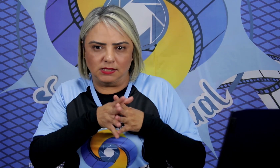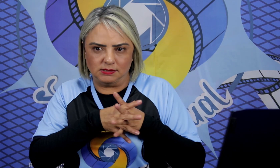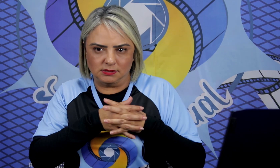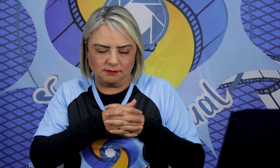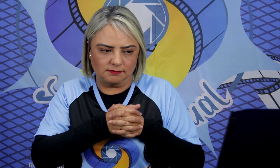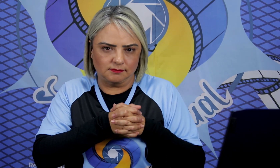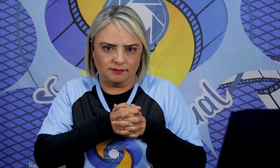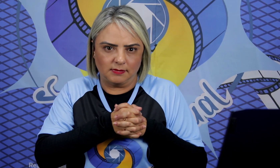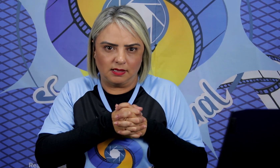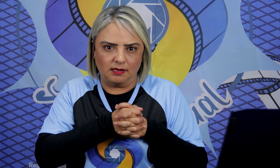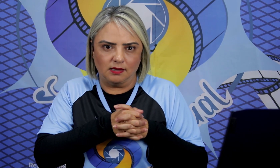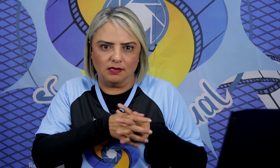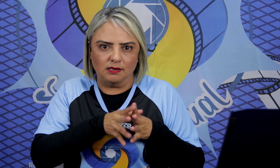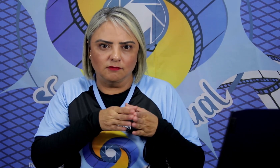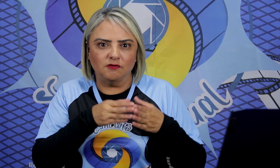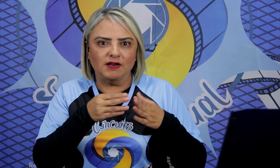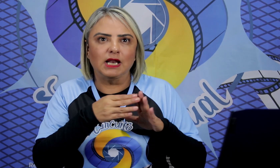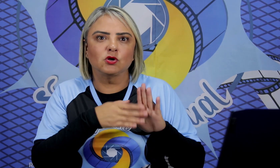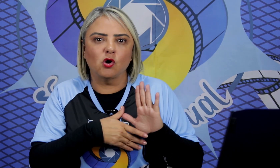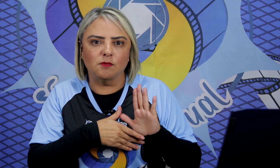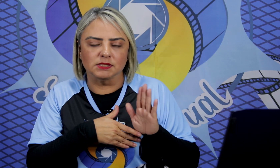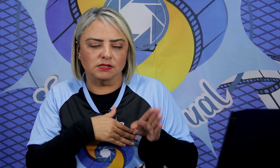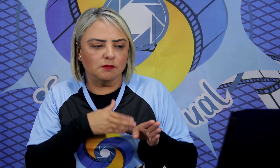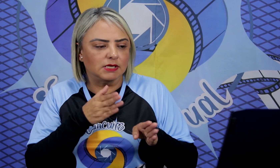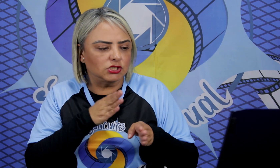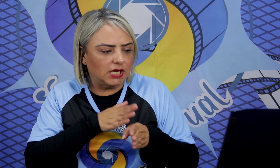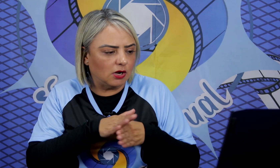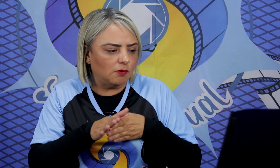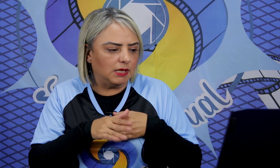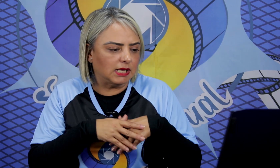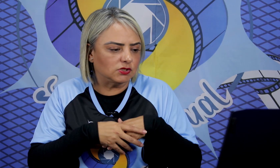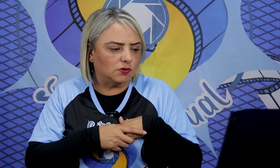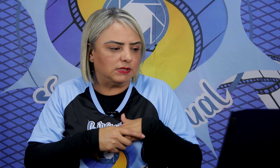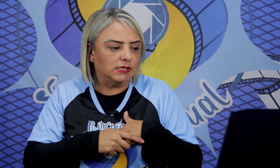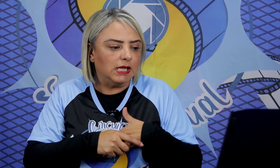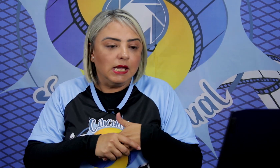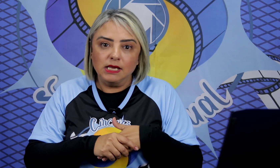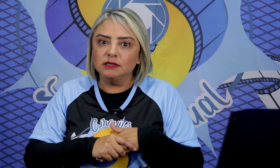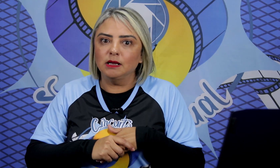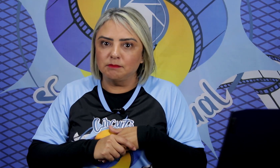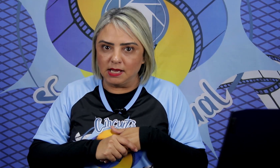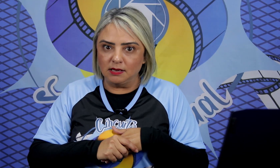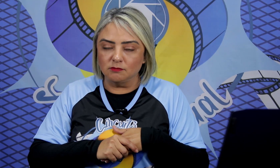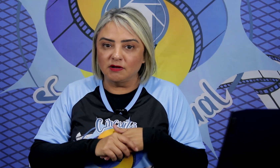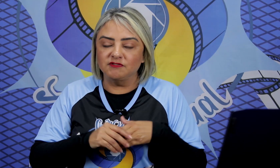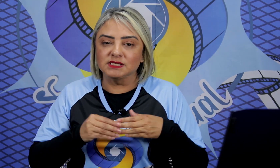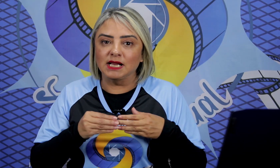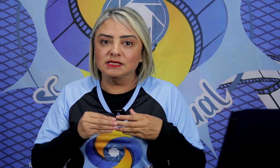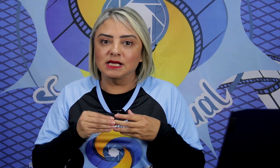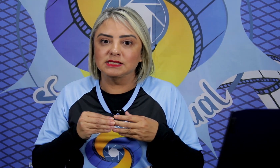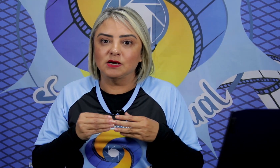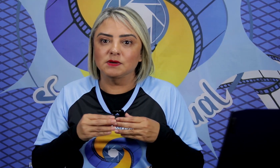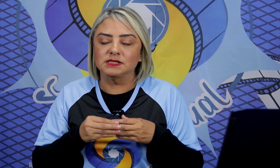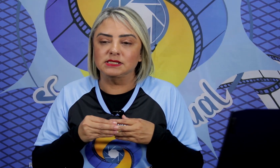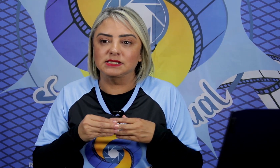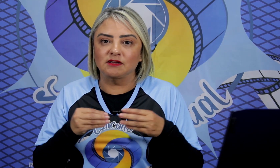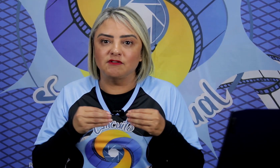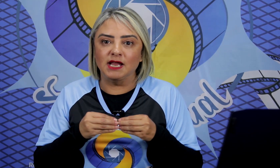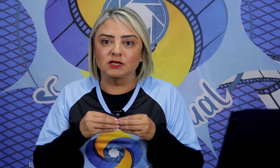recomendações. Não vou falar normas não, mas de recomendações. E também uma fiscalização assim severa no